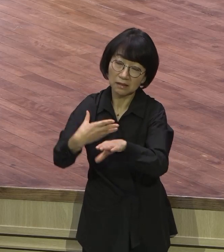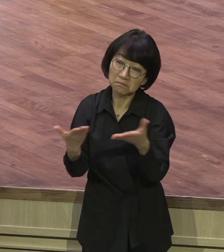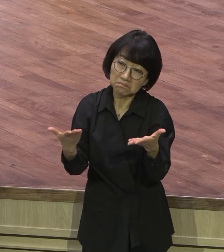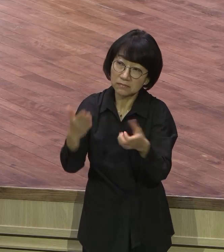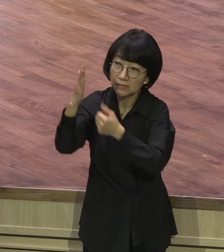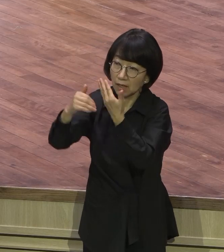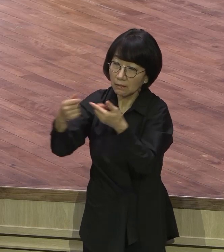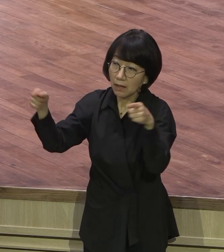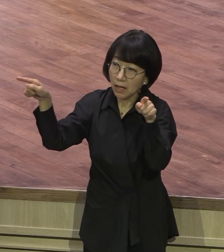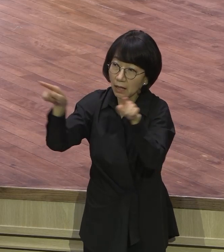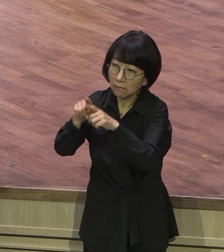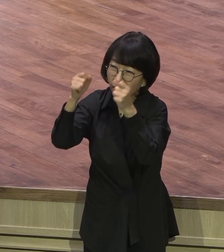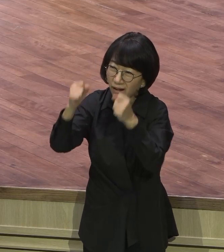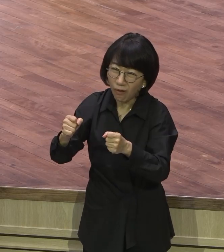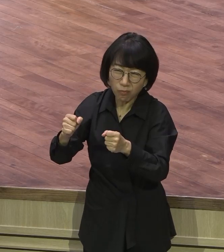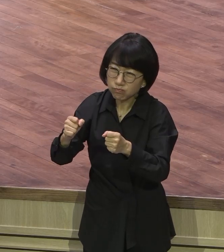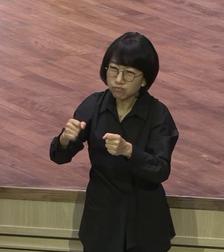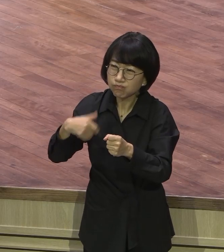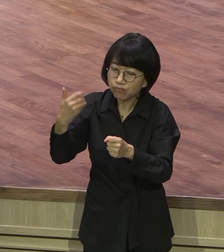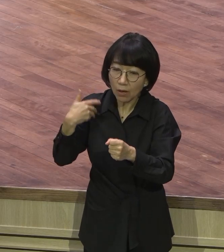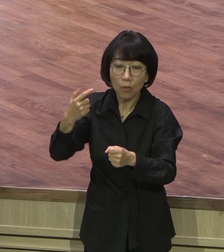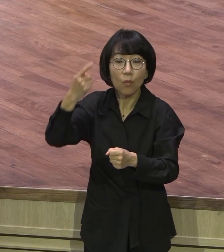못하느냐 장신구가 있어서 그래요.